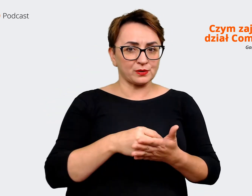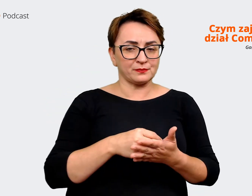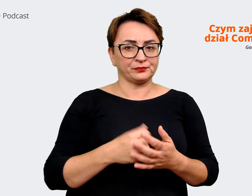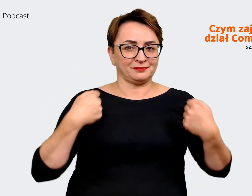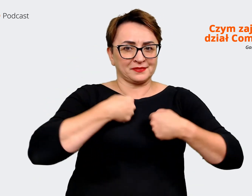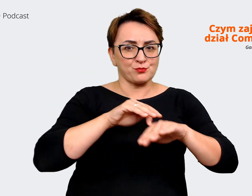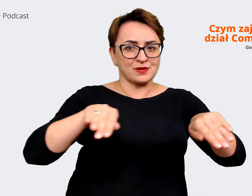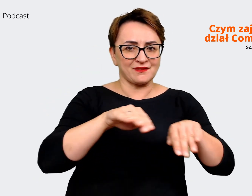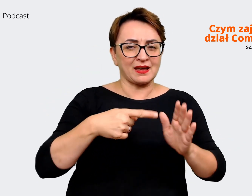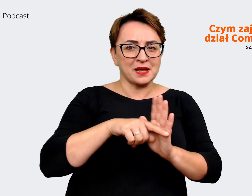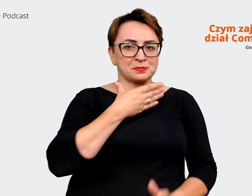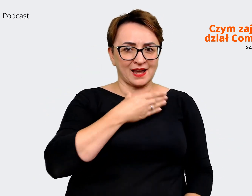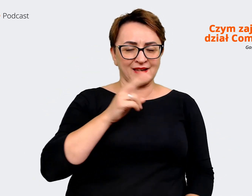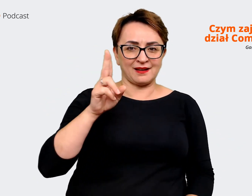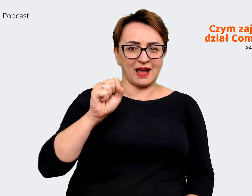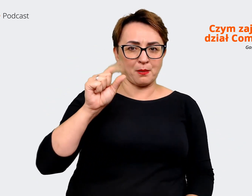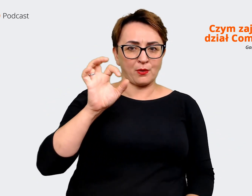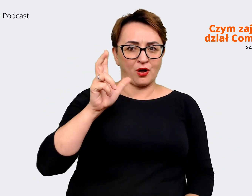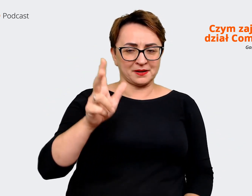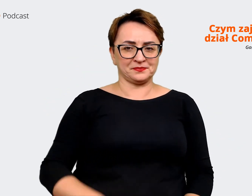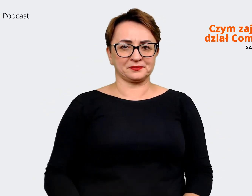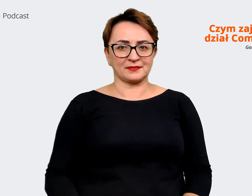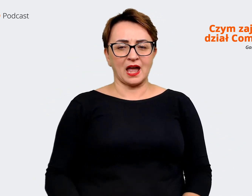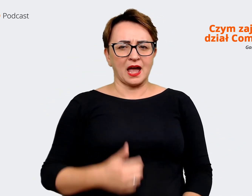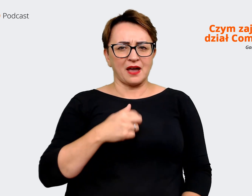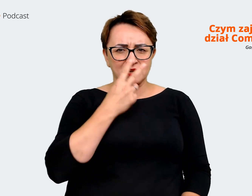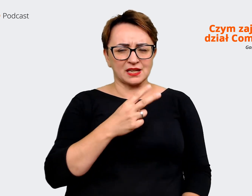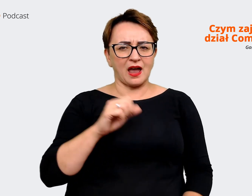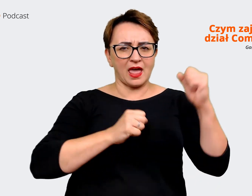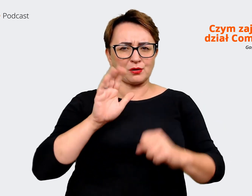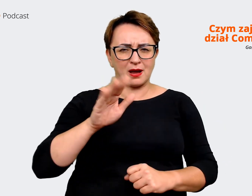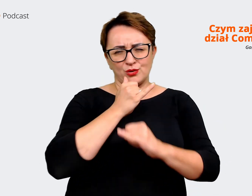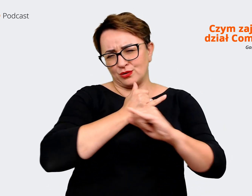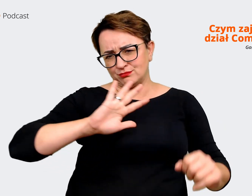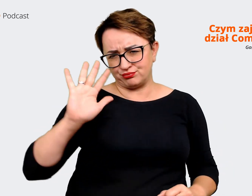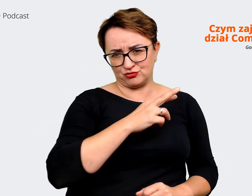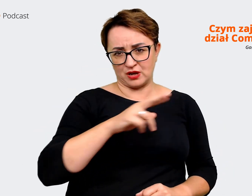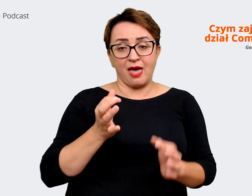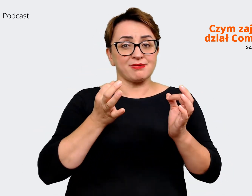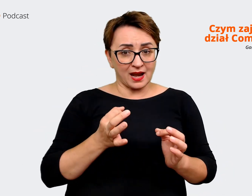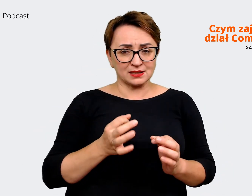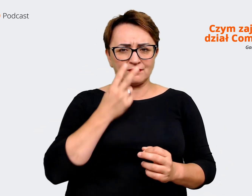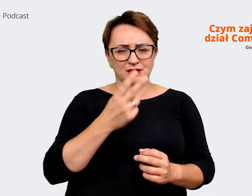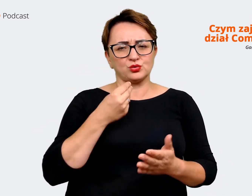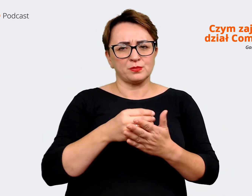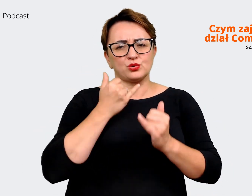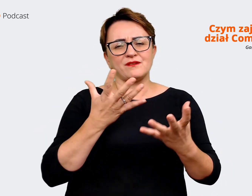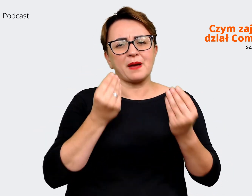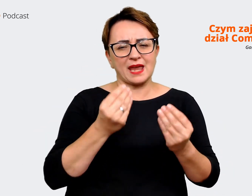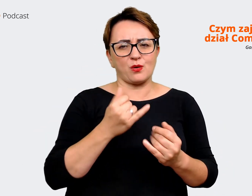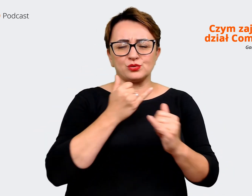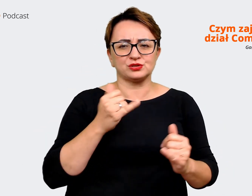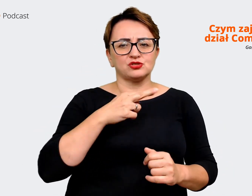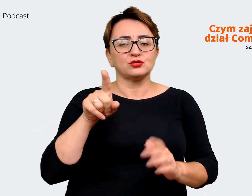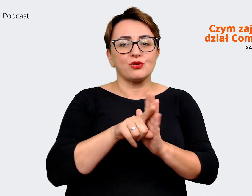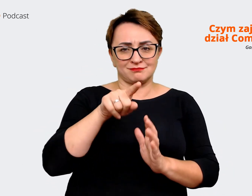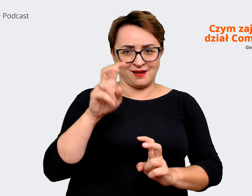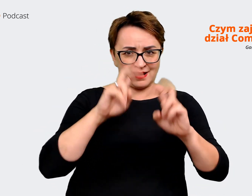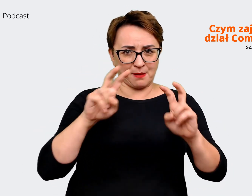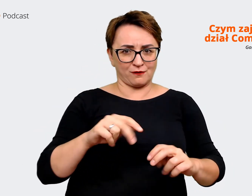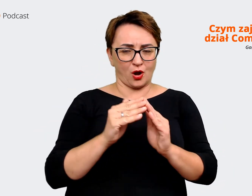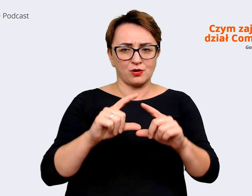my jesteśmy tym kreatorem tych wszystkich działań. Jasne. To jeszcze cię tylko zapytam o jedną rzecz. Jaki jest najdziwniejszy produkt, który kupiłeś na Allegro? To